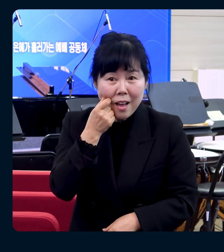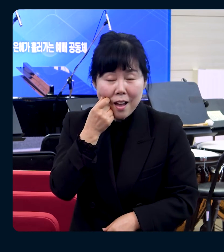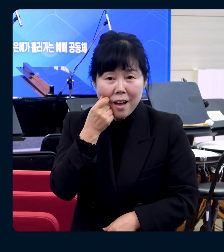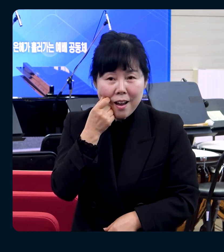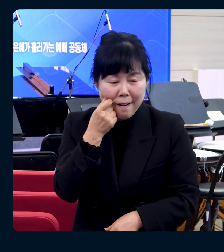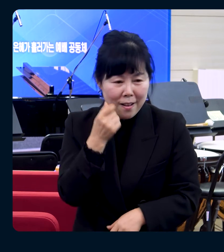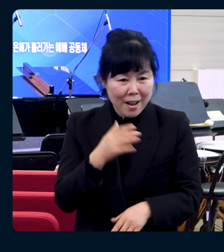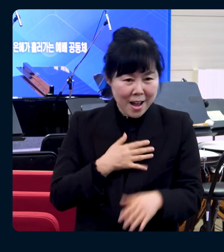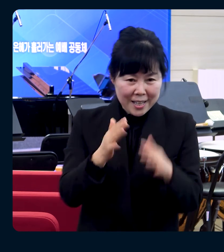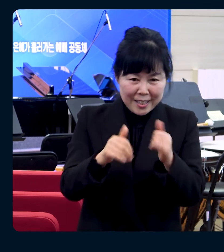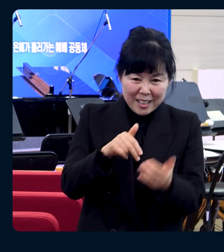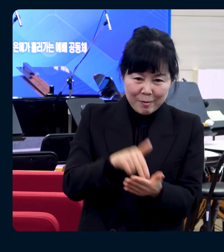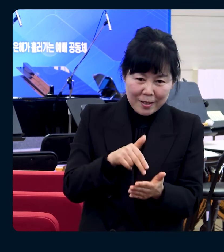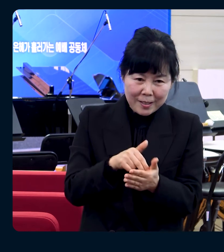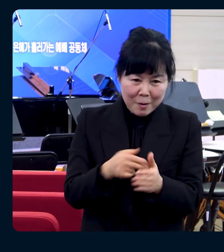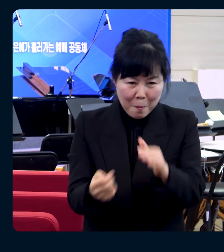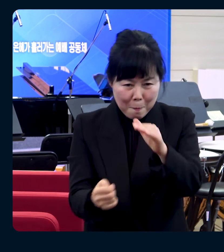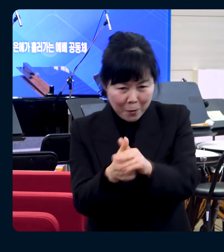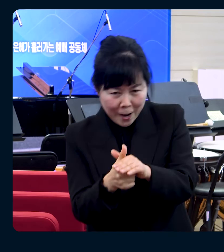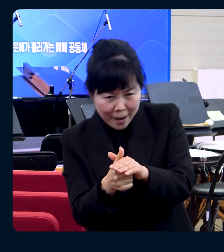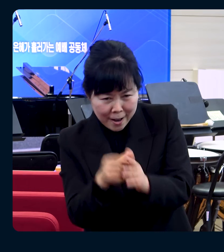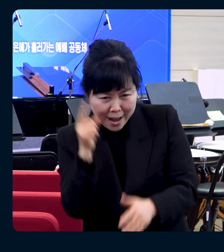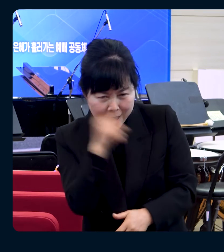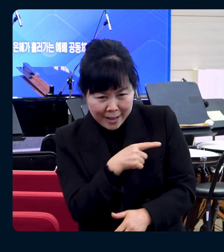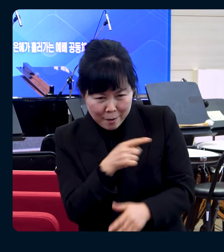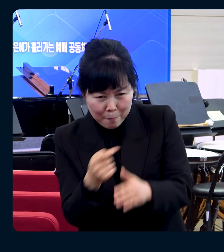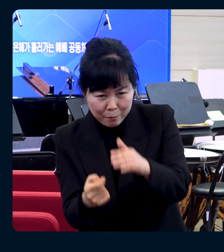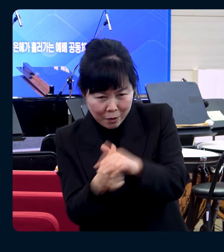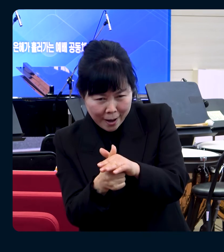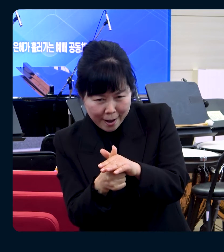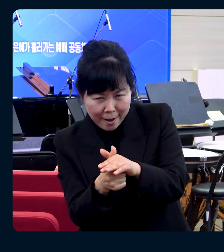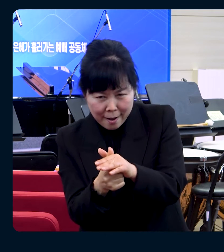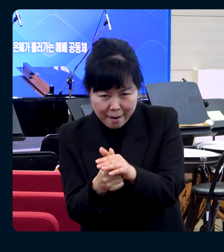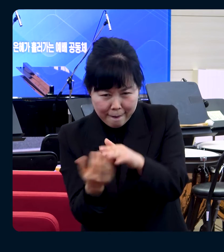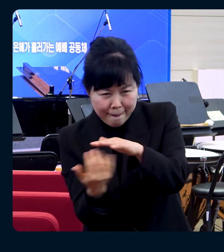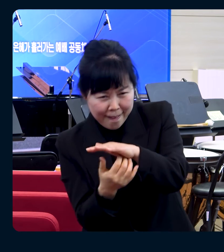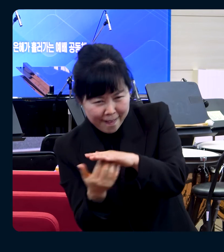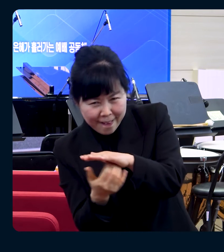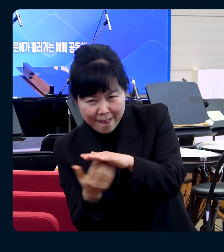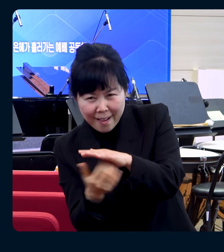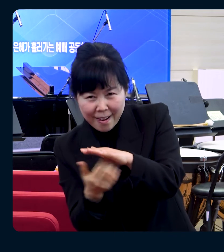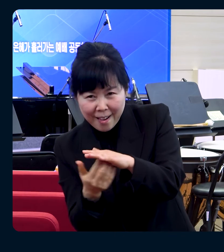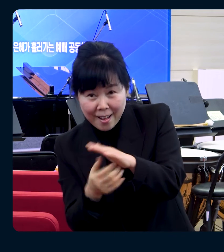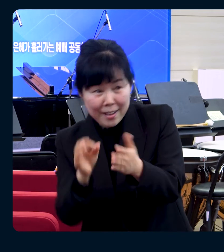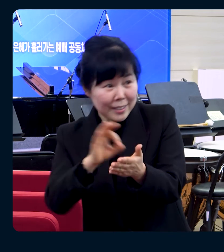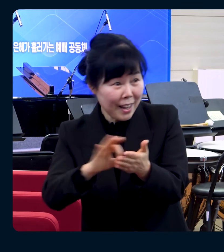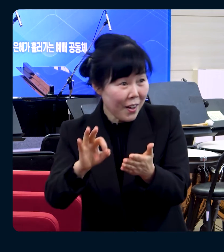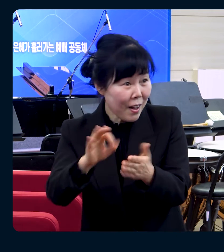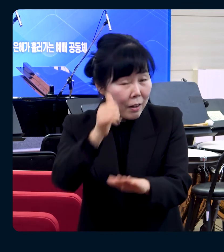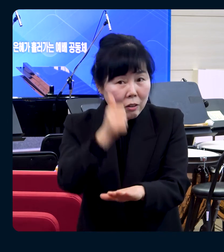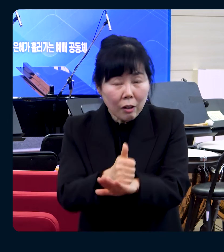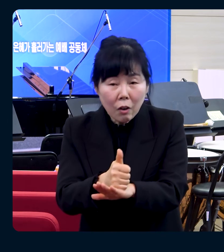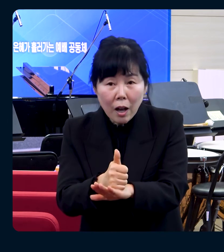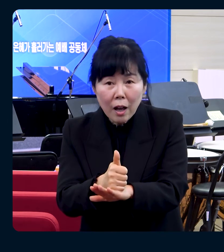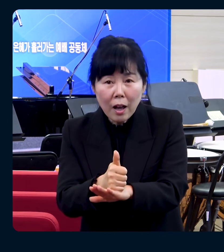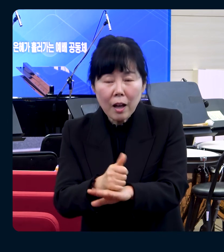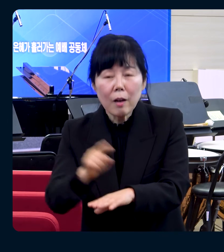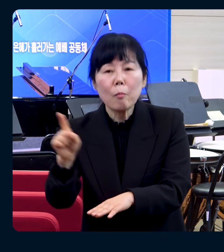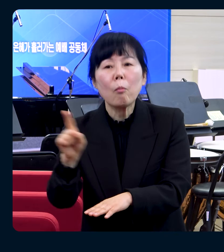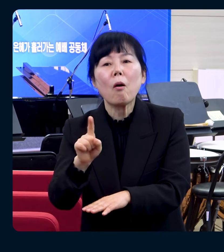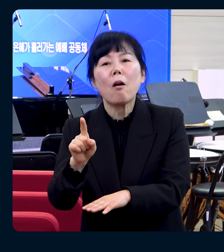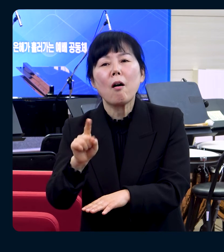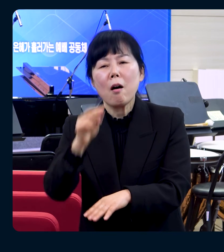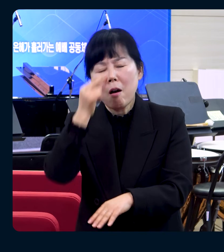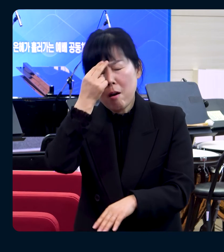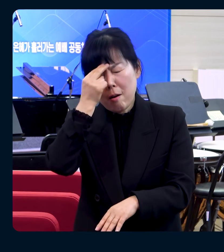못하고, 그래서 인간적인 술수를 쓰고 어떤 인간적 방법과 꼼수와 편법을 쓰게 되면